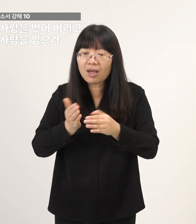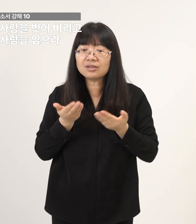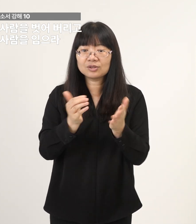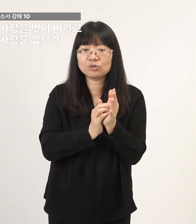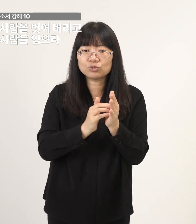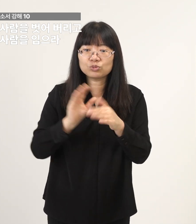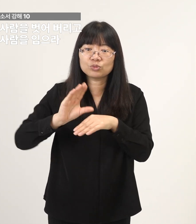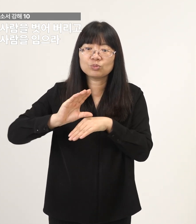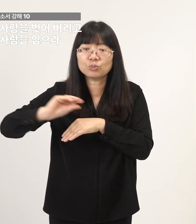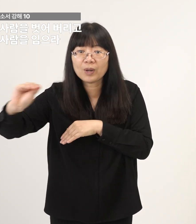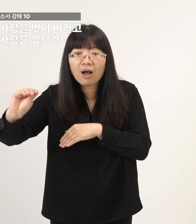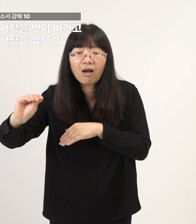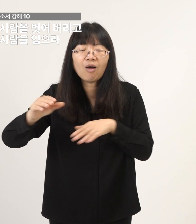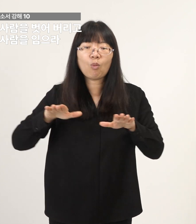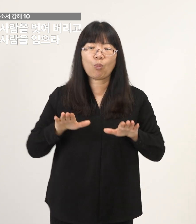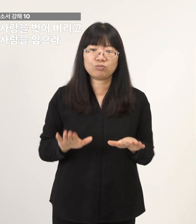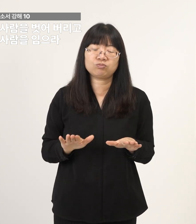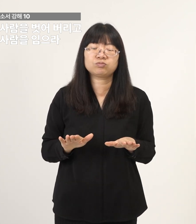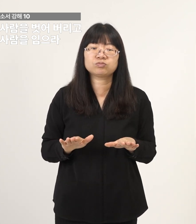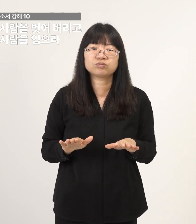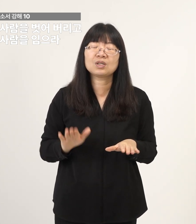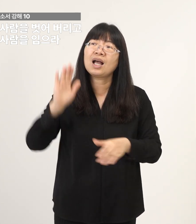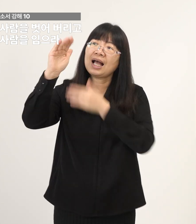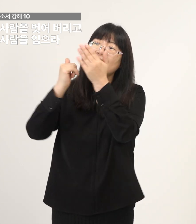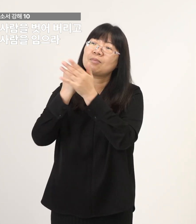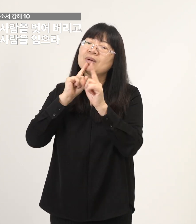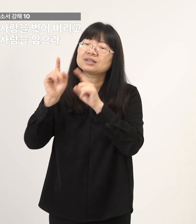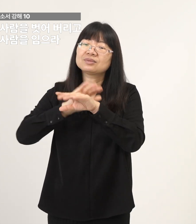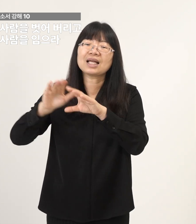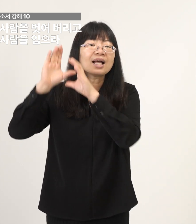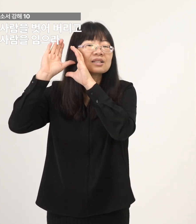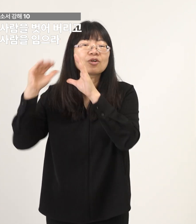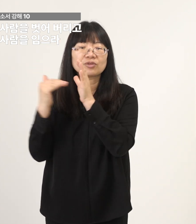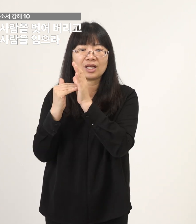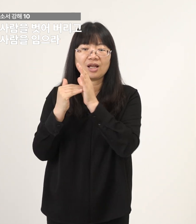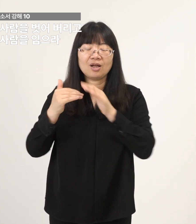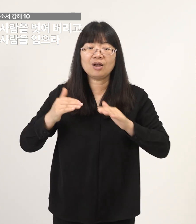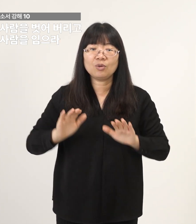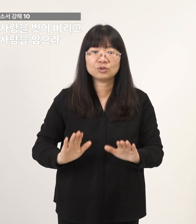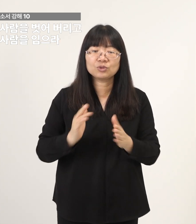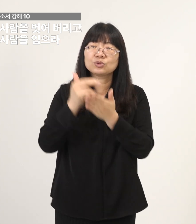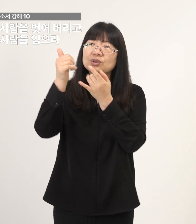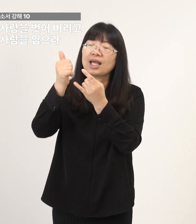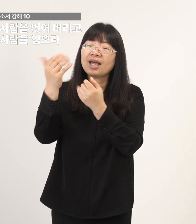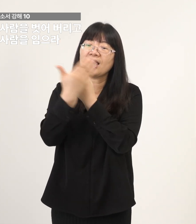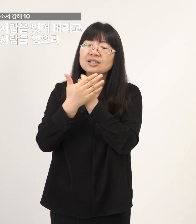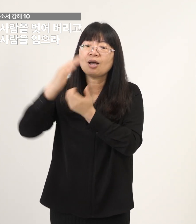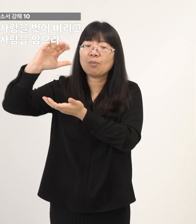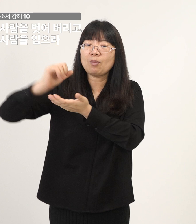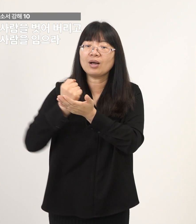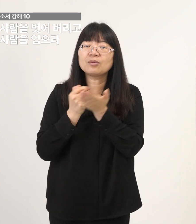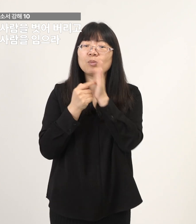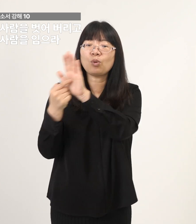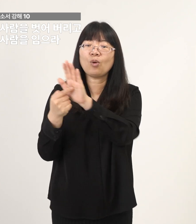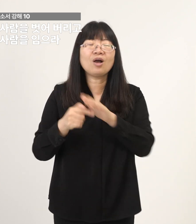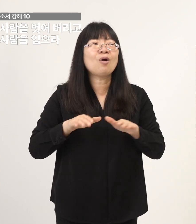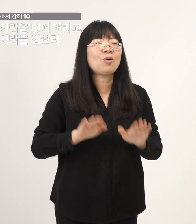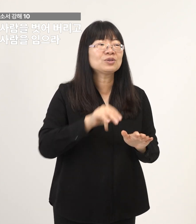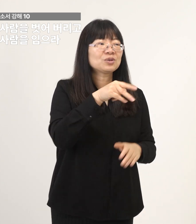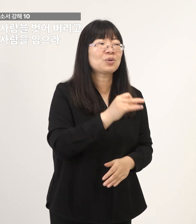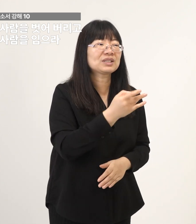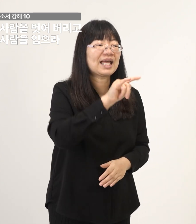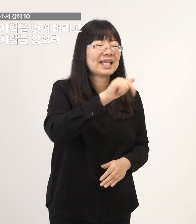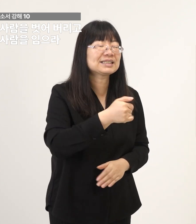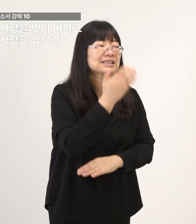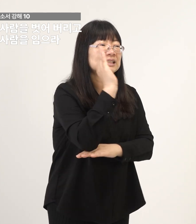나가서 오늘 하나님 말씀 잘 들었다, 오늘 주님께 은혜 받았다 이렇게 표현하지, 오늘 송태근이